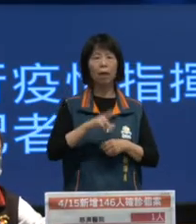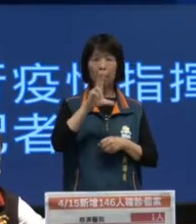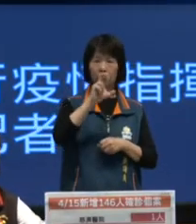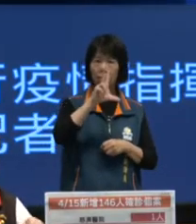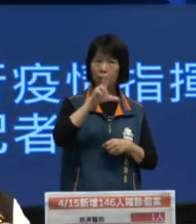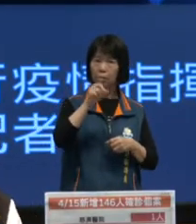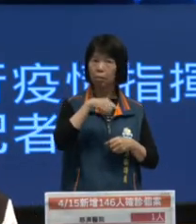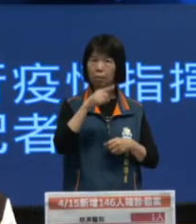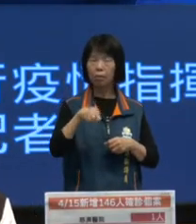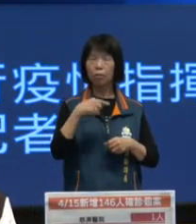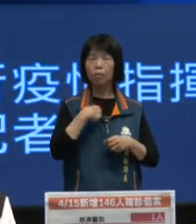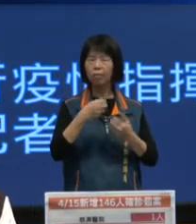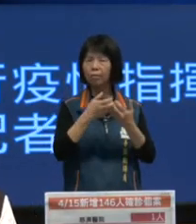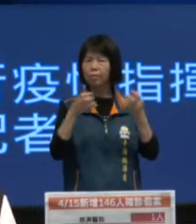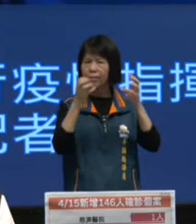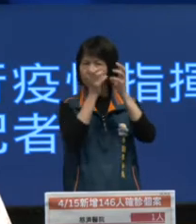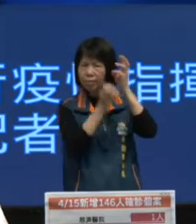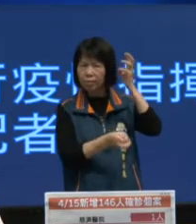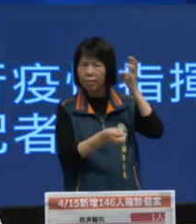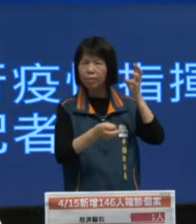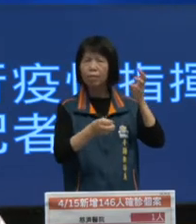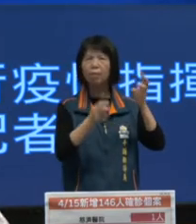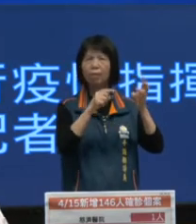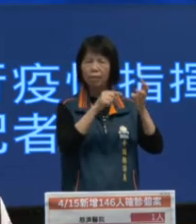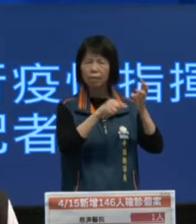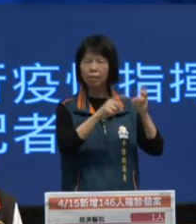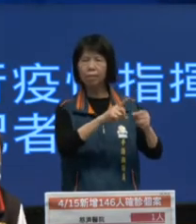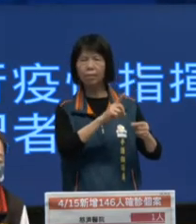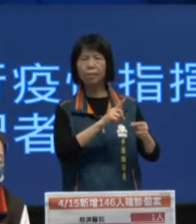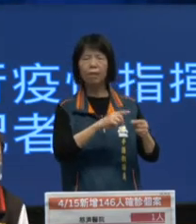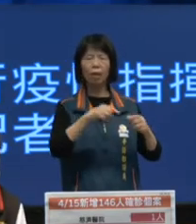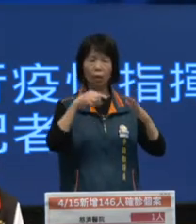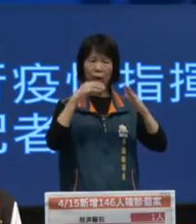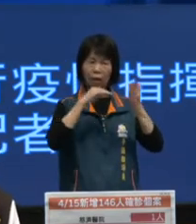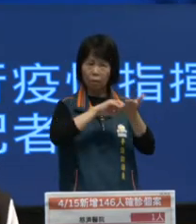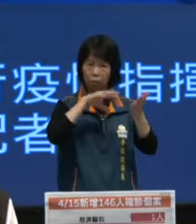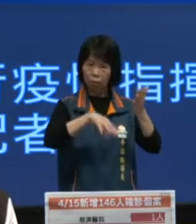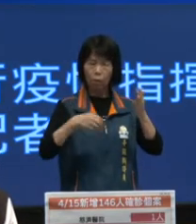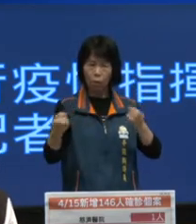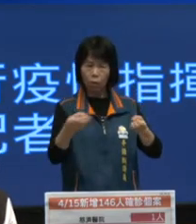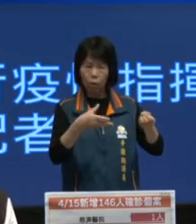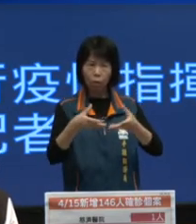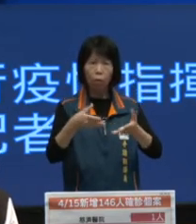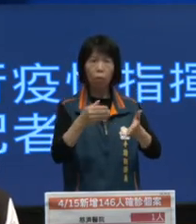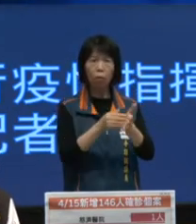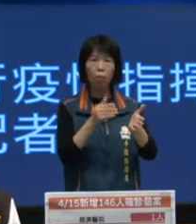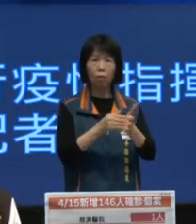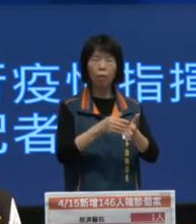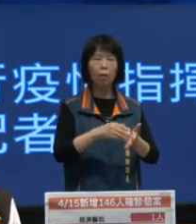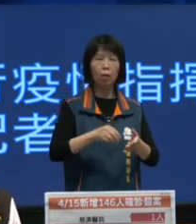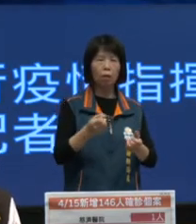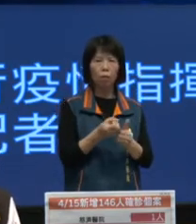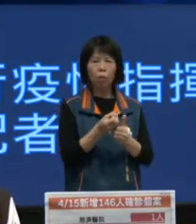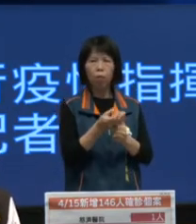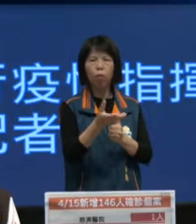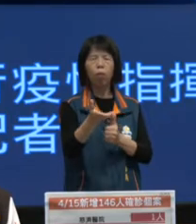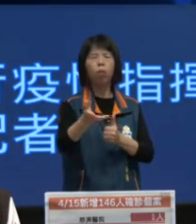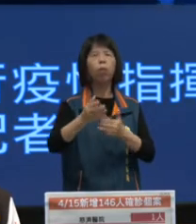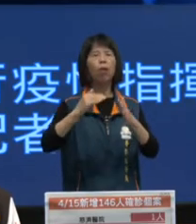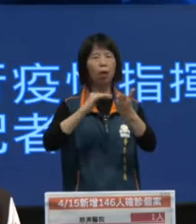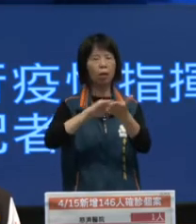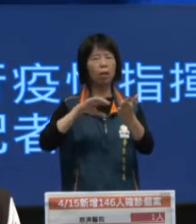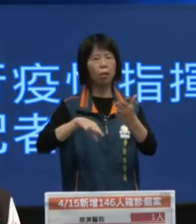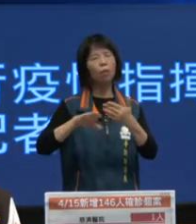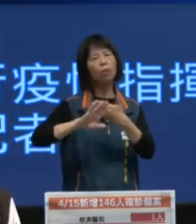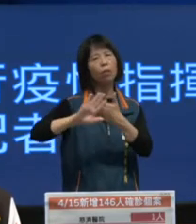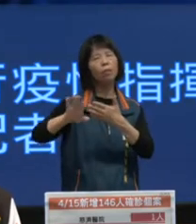了1209例确诊，而花莲县则是占了146例，其中大多数为花莲医院